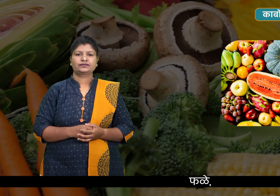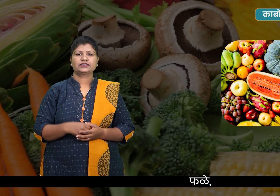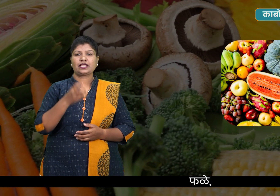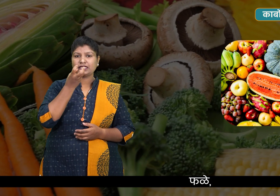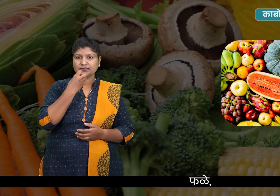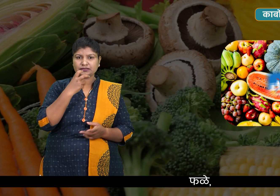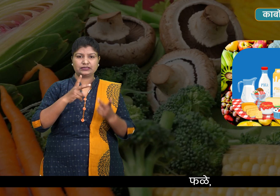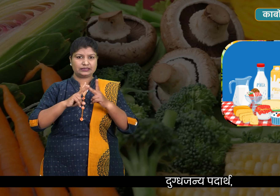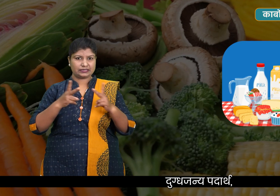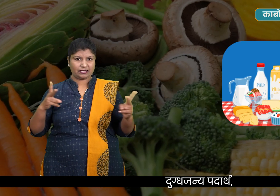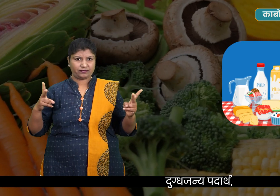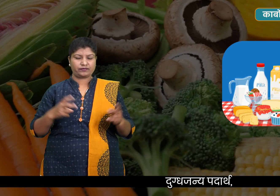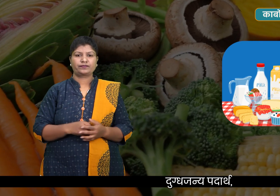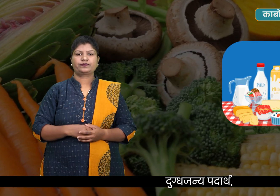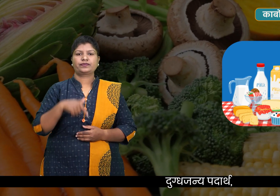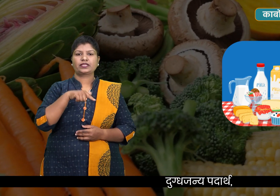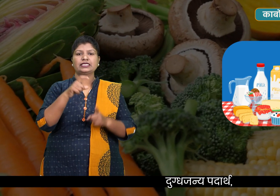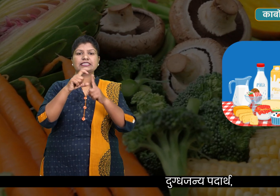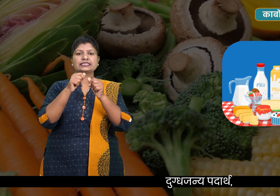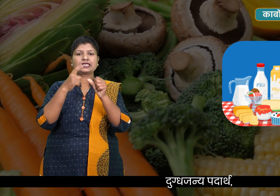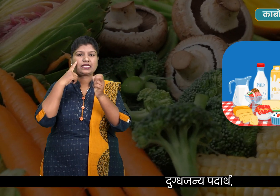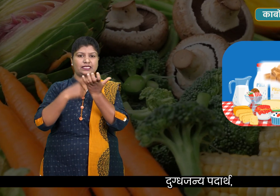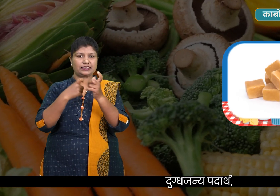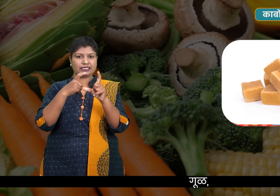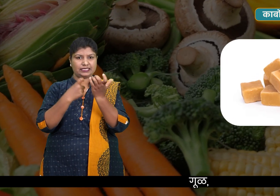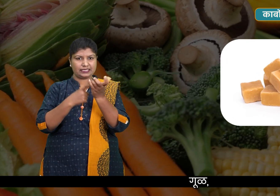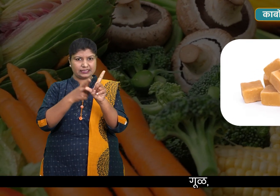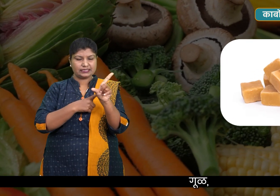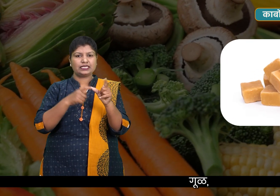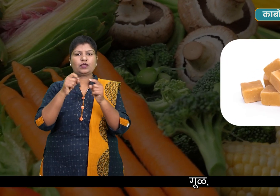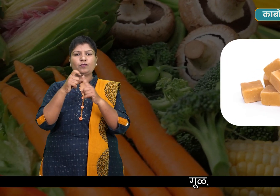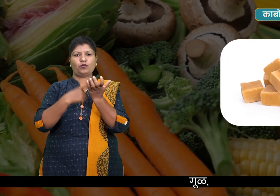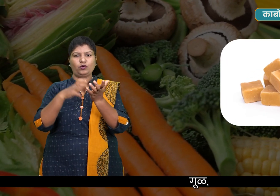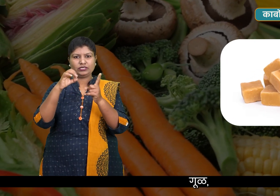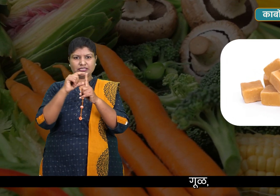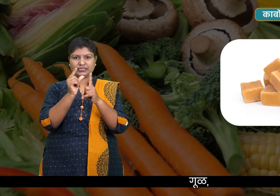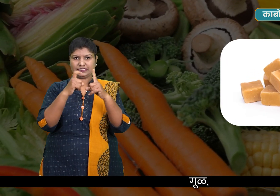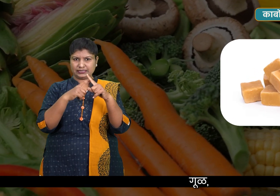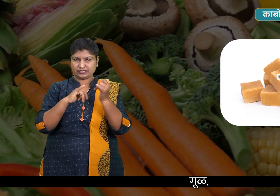फळे, दुग्धजन्य पदार्थ, गूळ,